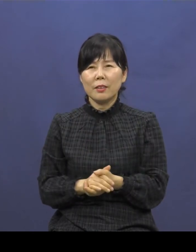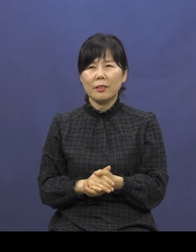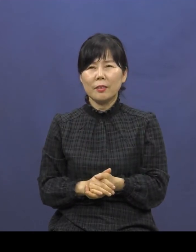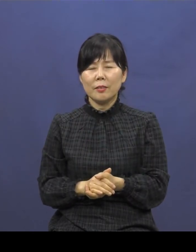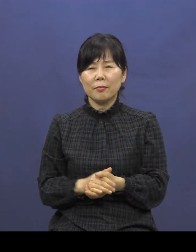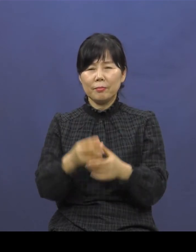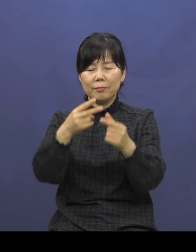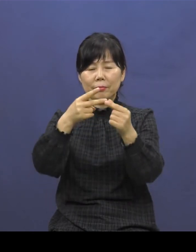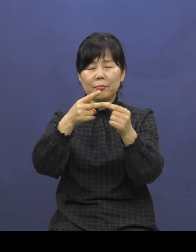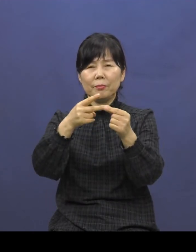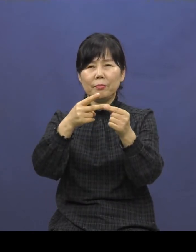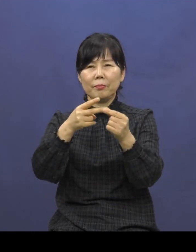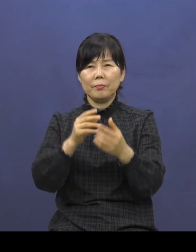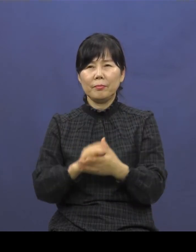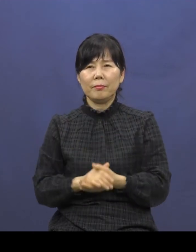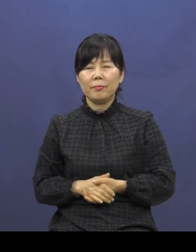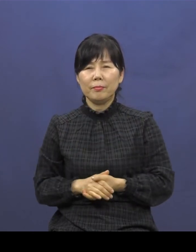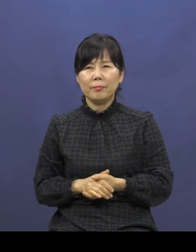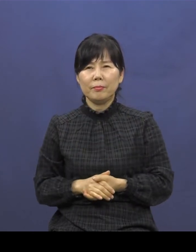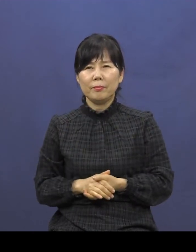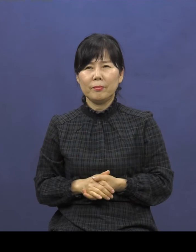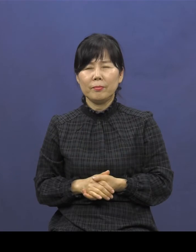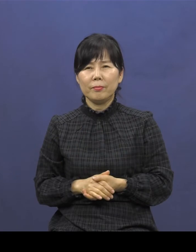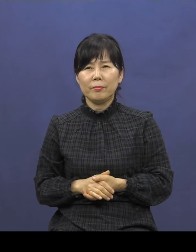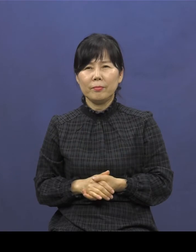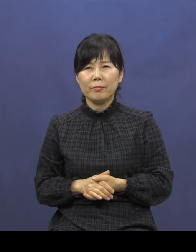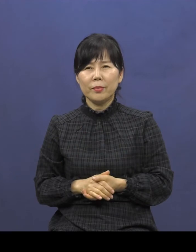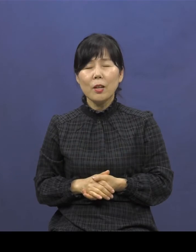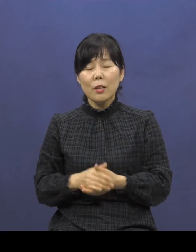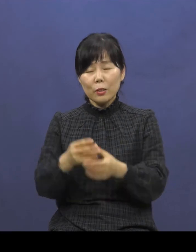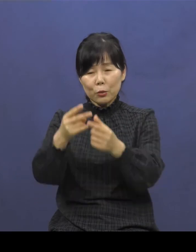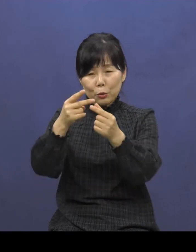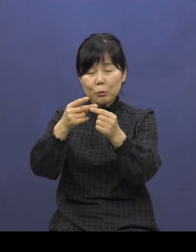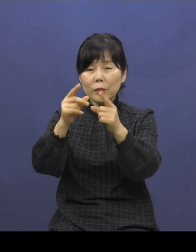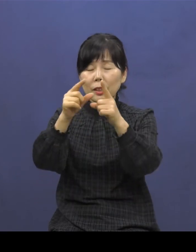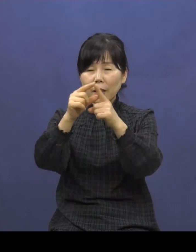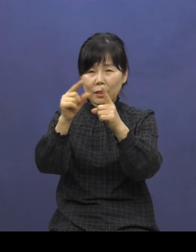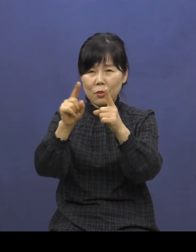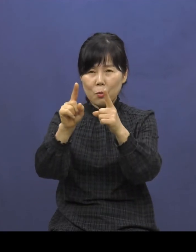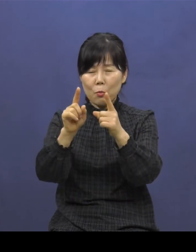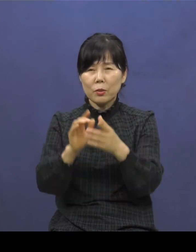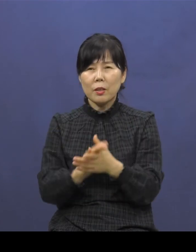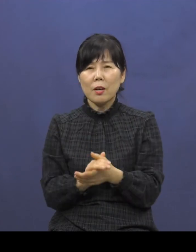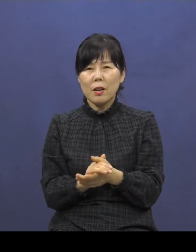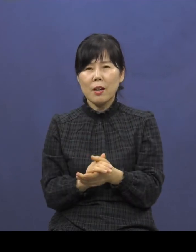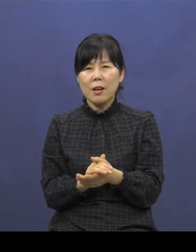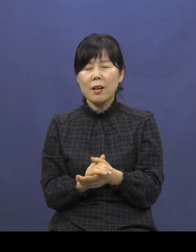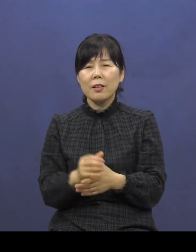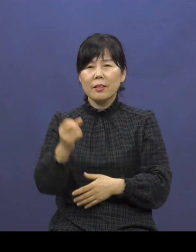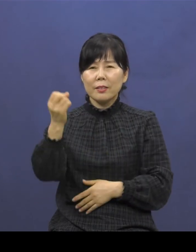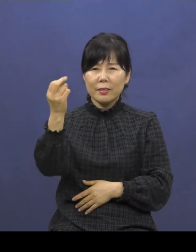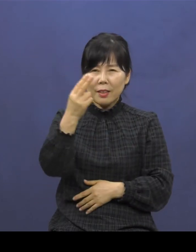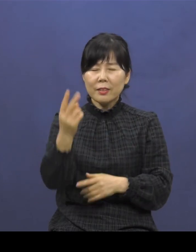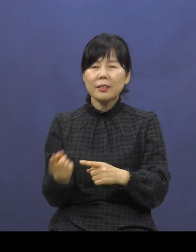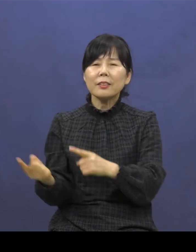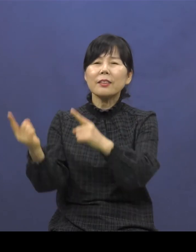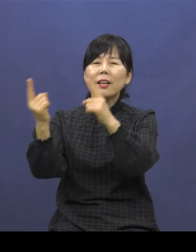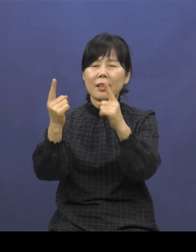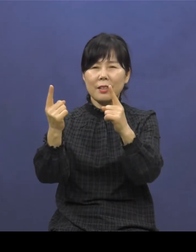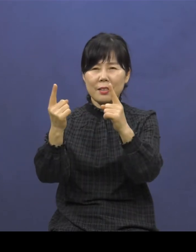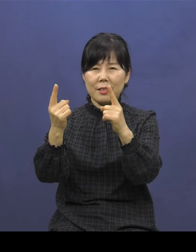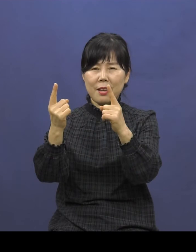부활신앙이에요. 두 번째, 여기 나온 단어는 뭐냐? 부활신앙 말해주는 중요한 단어,